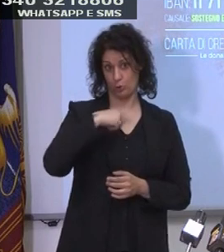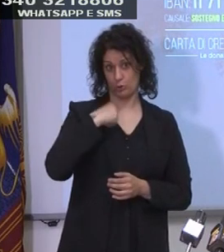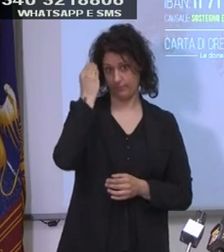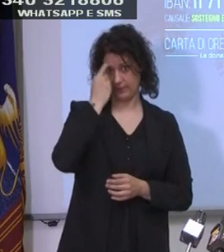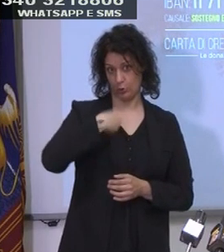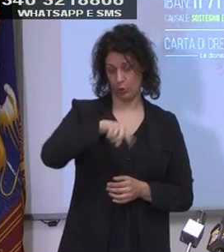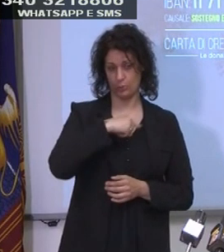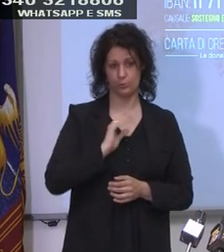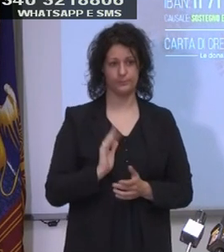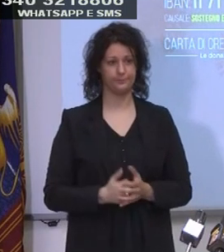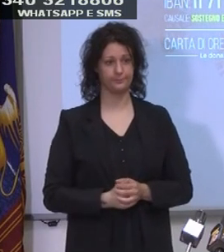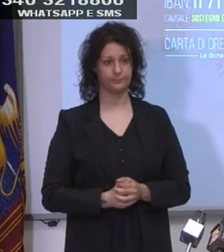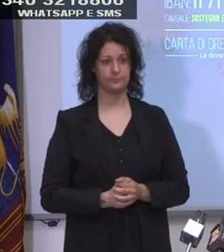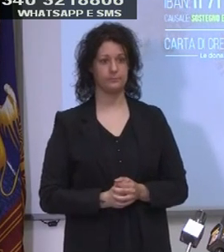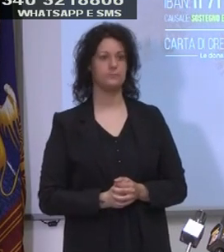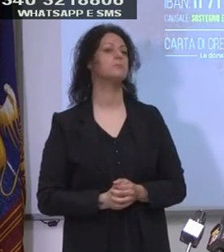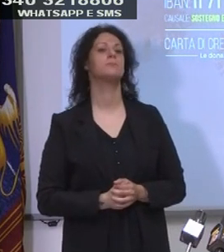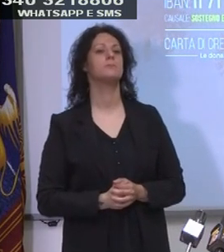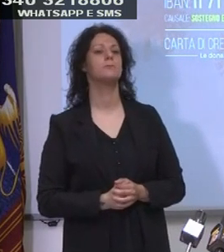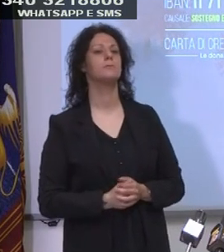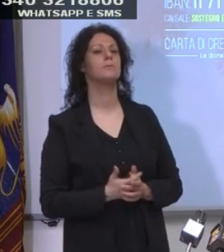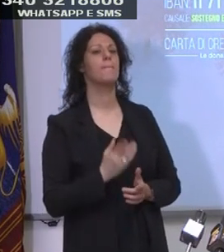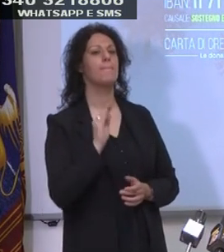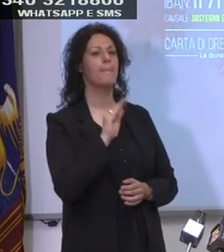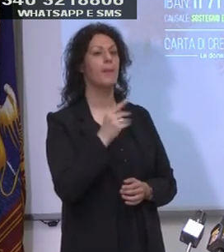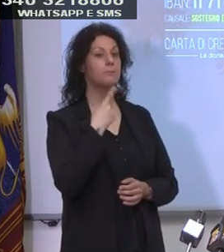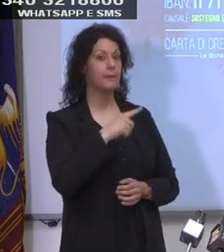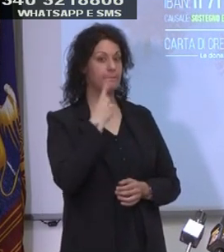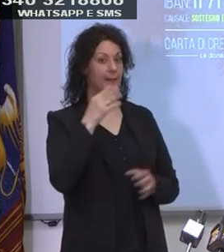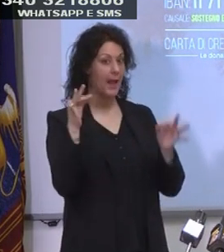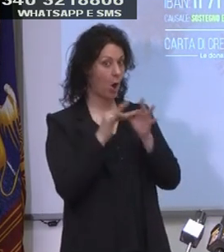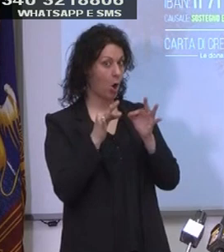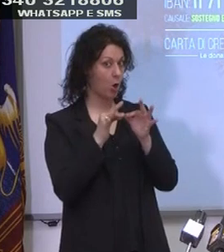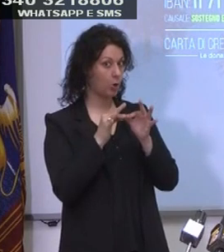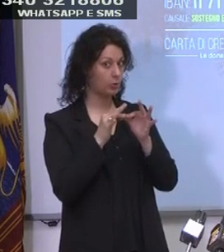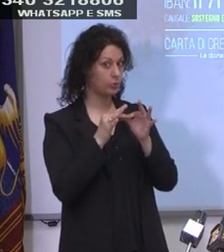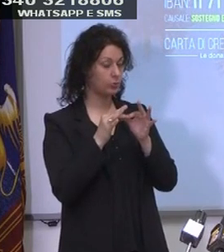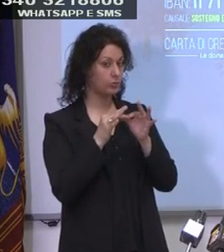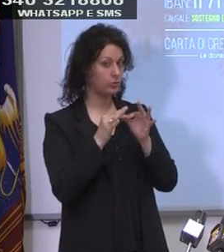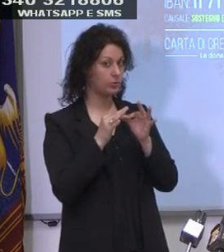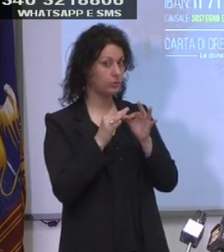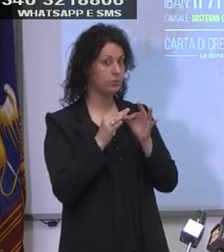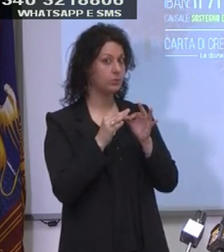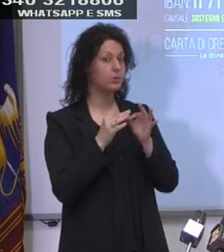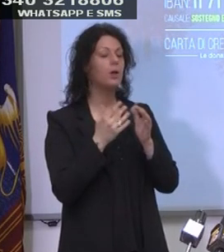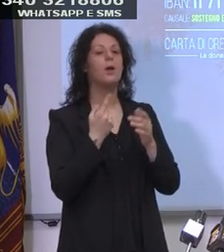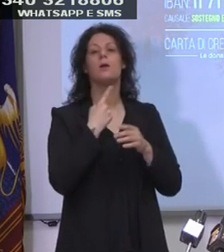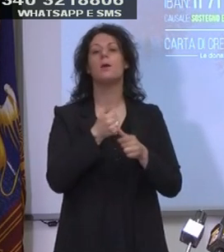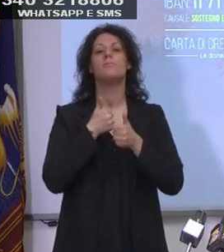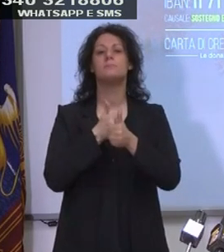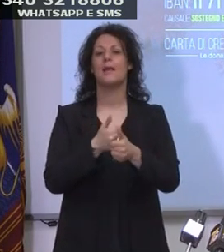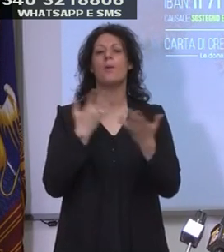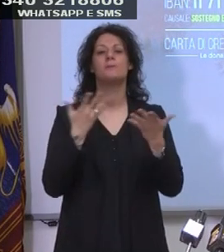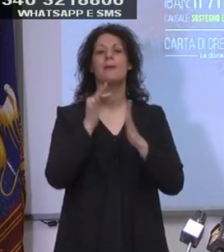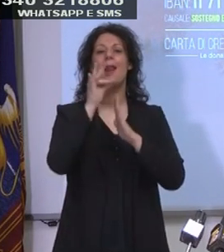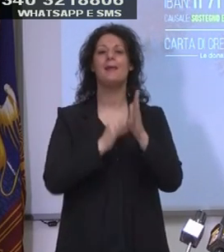posso anticipare. Sulla base della cosa che avevamo presentato tempo fa, quindi? Ma sulla base delle linee guida che ci sono già, che è il